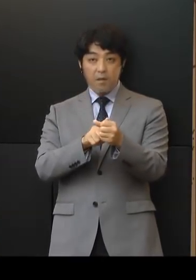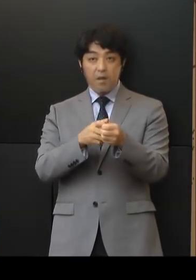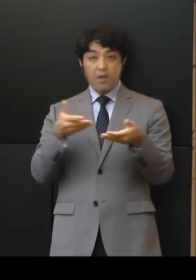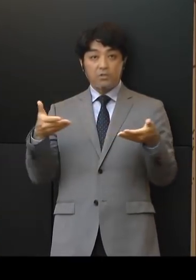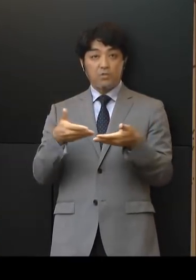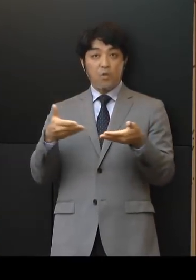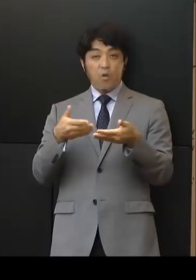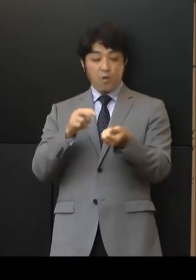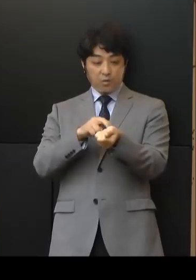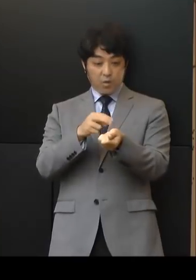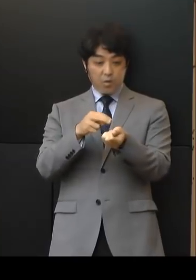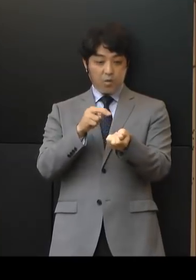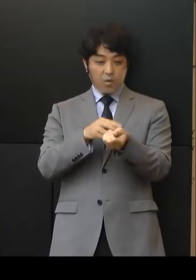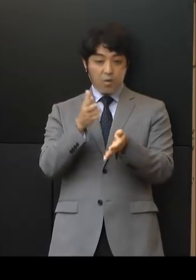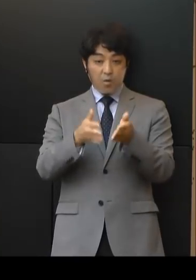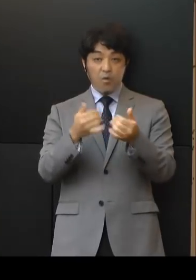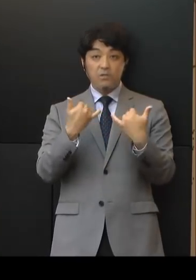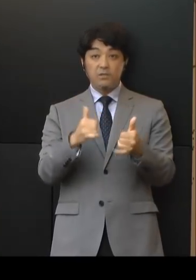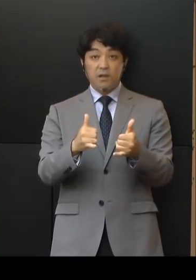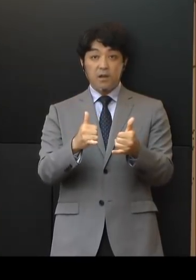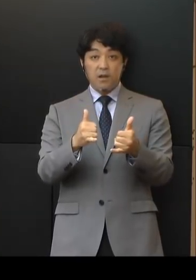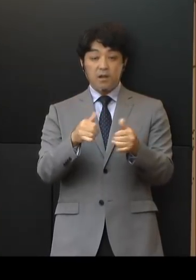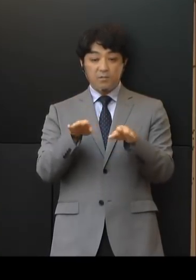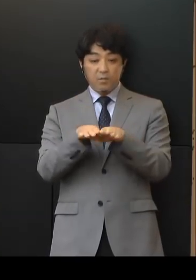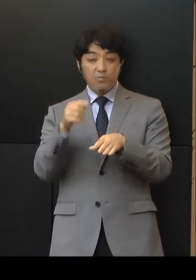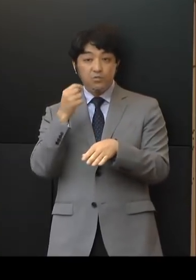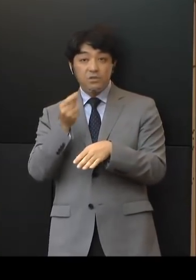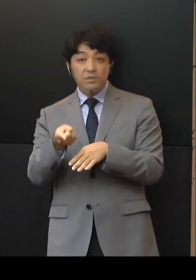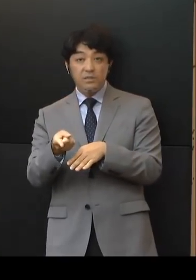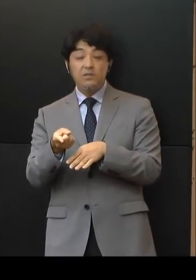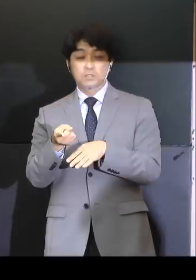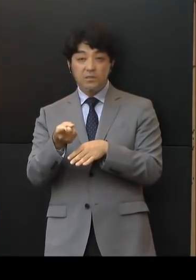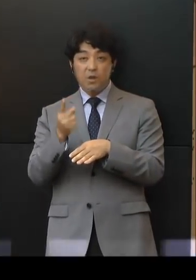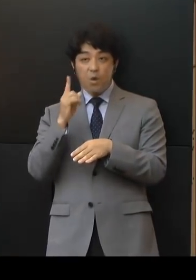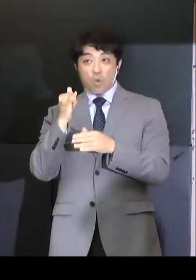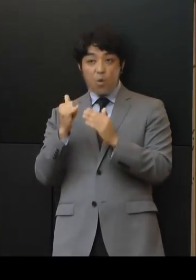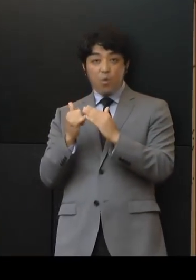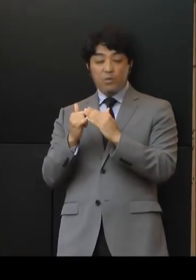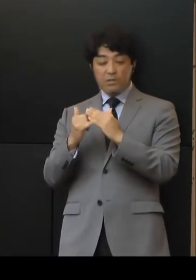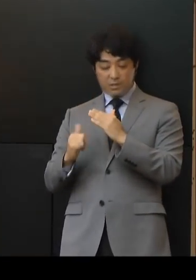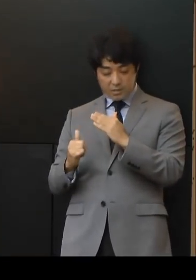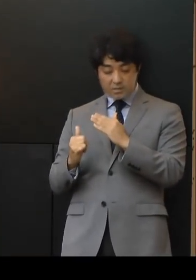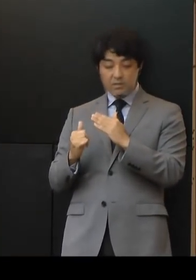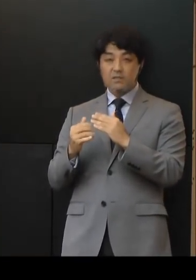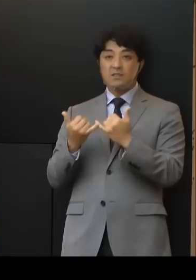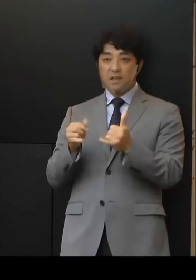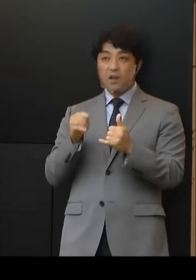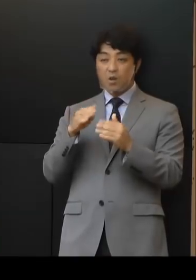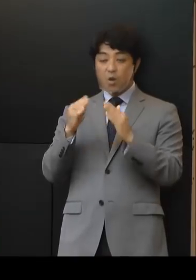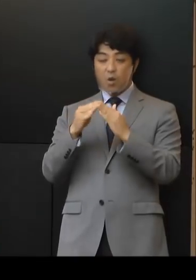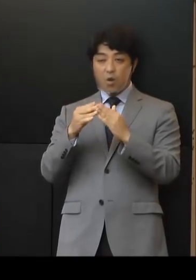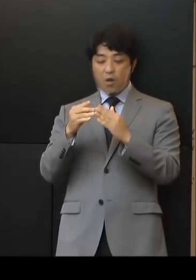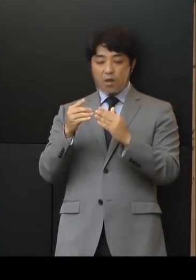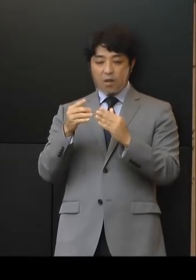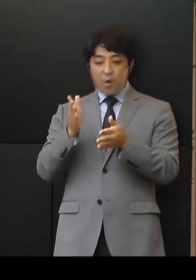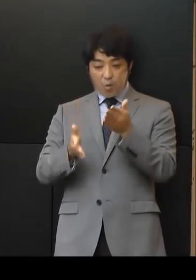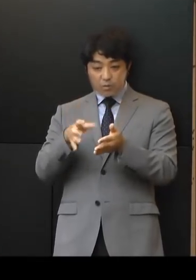休むことが困難な保護者以外のご家庭には登園の自粛を求めることといたしました。